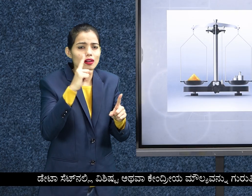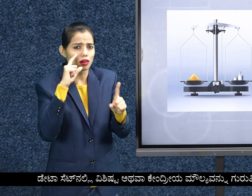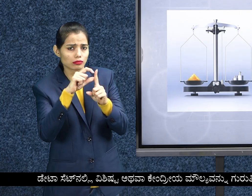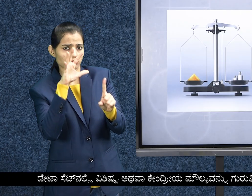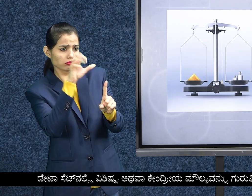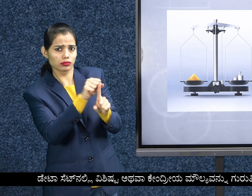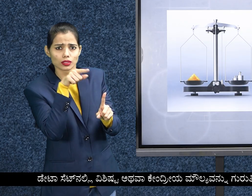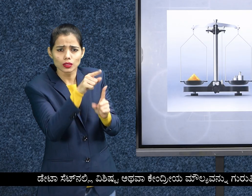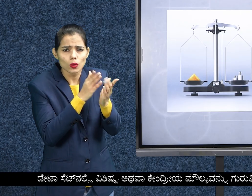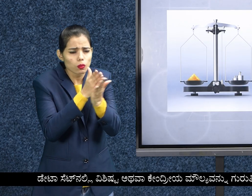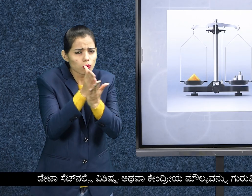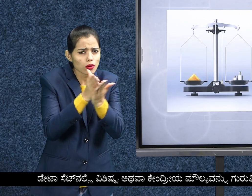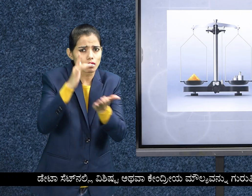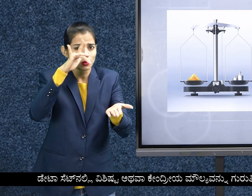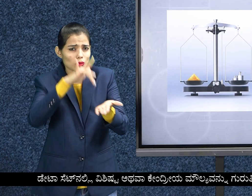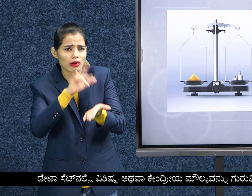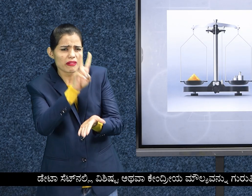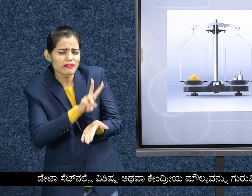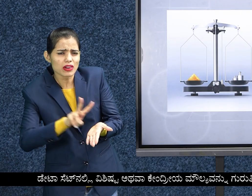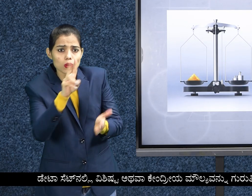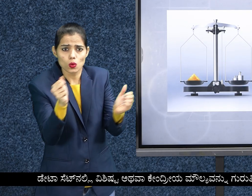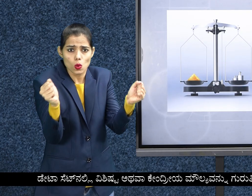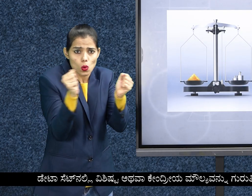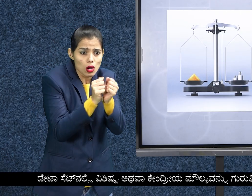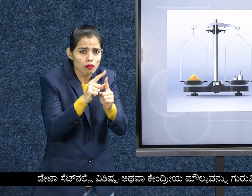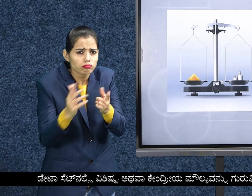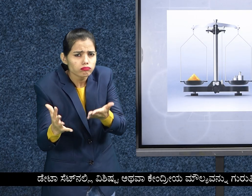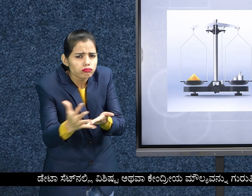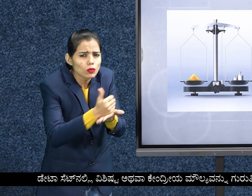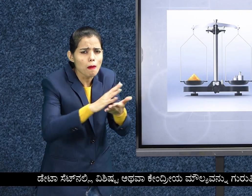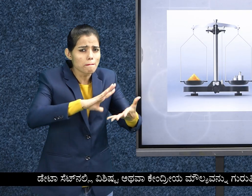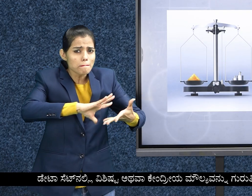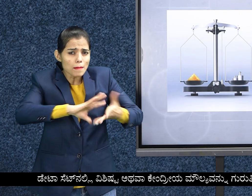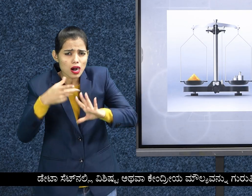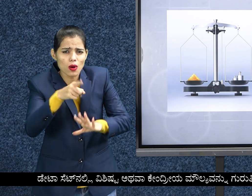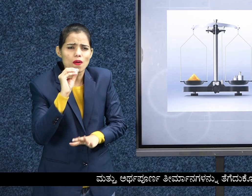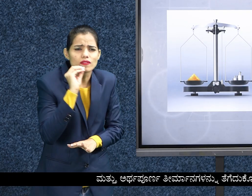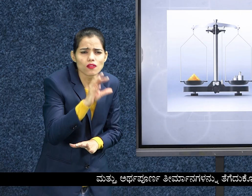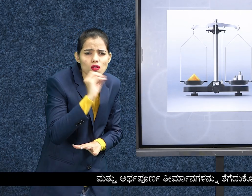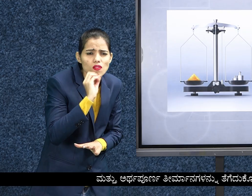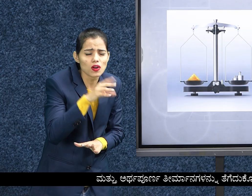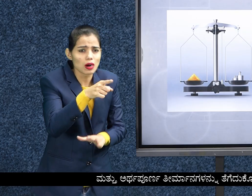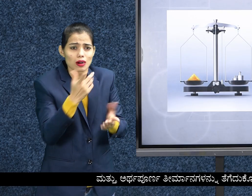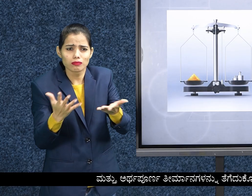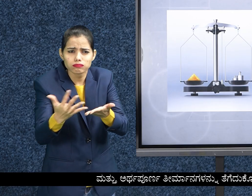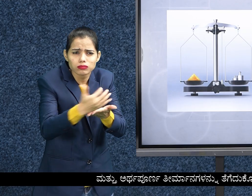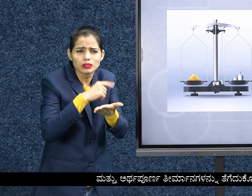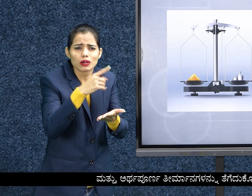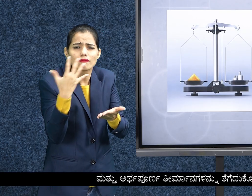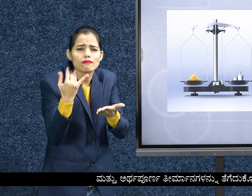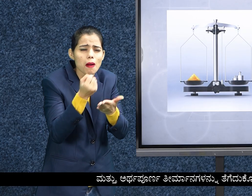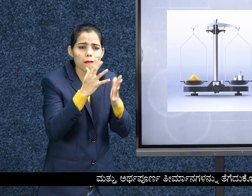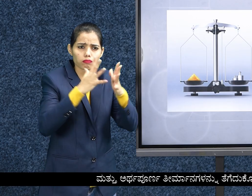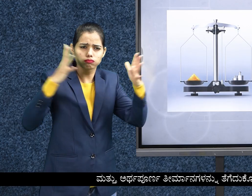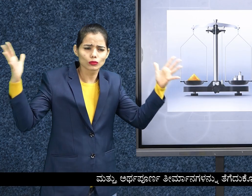ಡೇಟಾ ಸೆಟ್ನಲ್ಲಿ ವಿಶಿಷ್ಟ ಅಥವಾ ಕೇಂದ್ರೀಯ ಮೌಲ್ಯವನ್ನ ಗುರುತಿಸಲು, ತಿಳುವಳಿಕೆಯುಳ್ಳ ನಿರ್ಧಾರಗಳನ್ನ ತೆಗೆದುಕೊಳ್ಳಲು ಮತ್ತು ಅರ್ಥಪೂರ್ಣ ತೀರ್ಮಾನಗಳನ್ನ